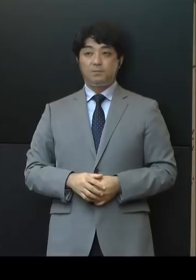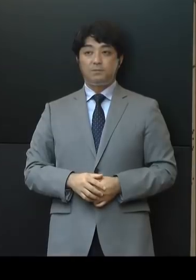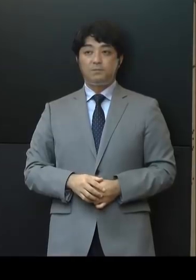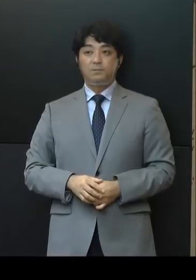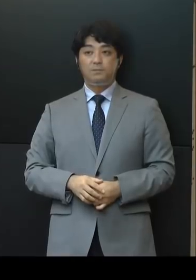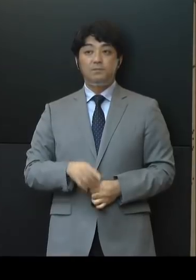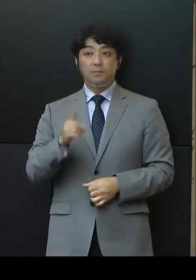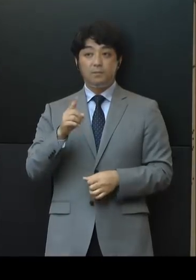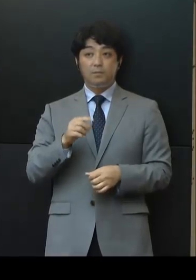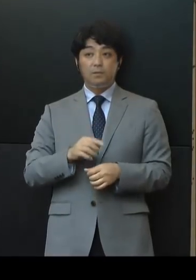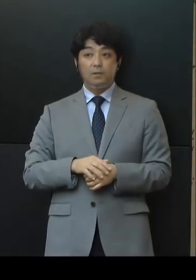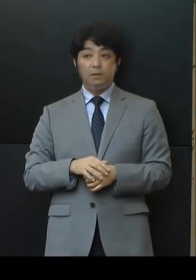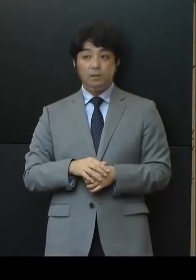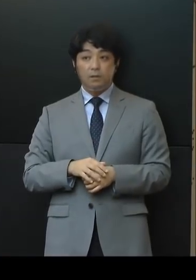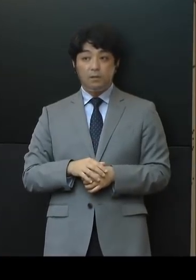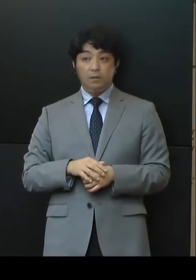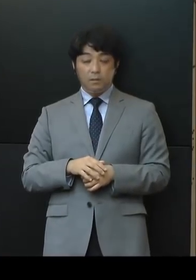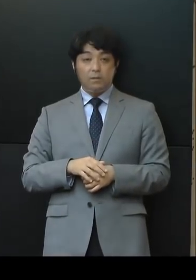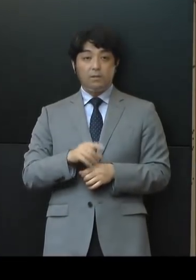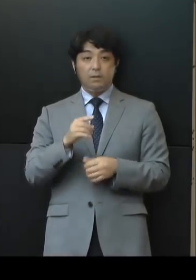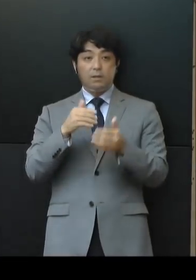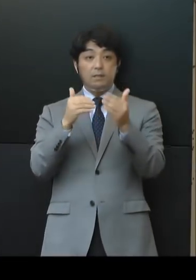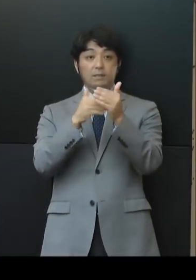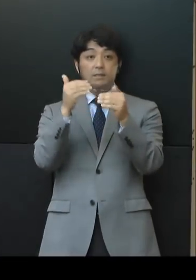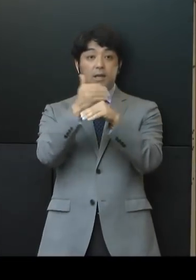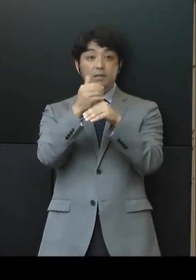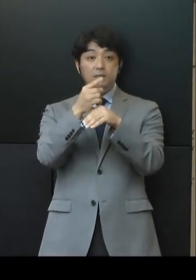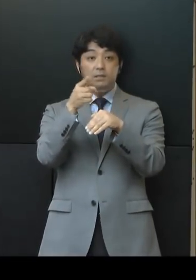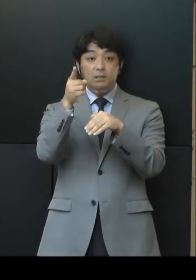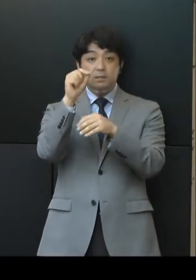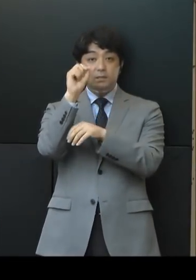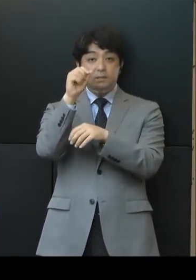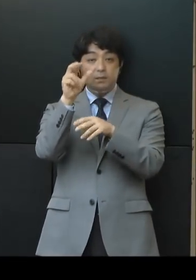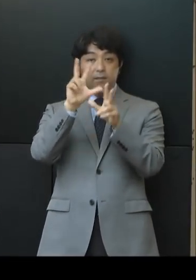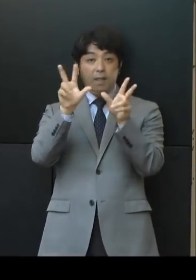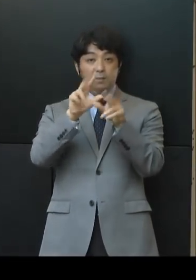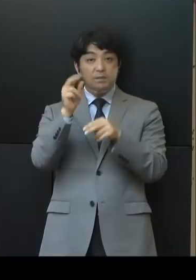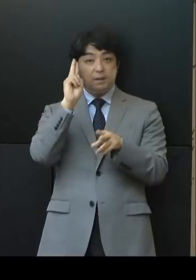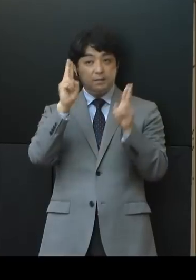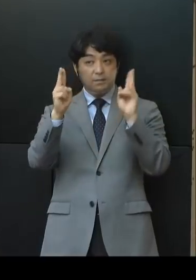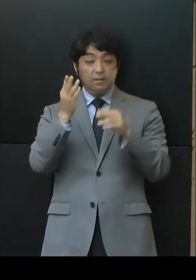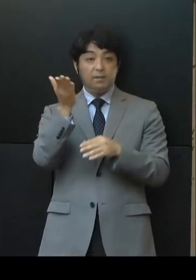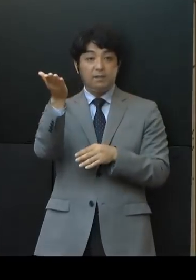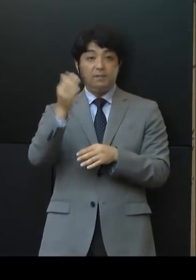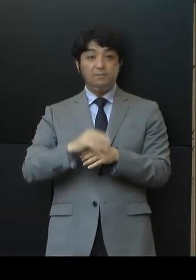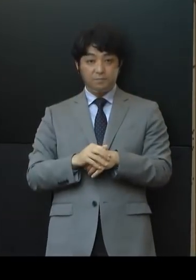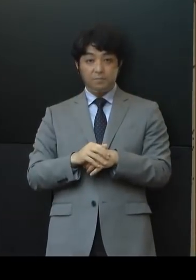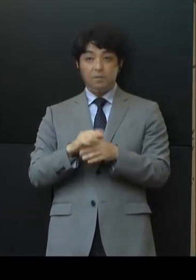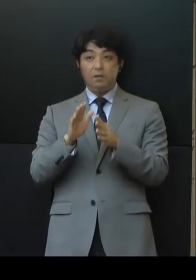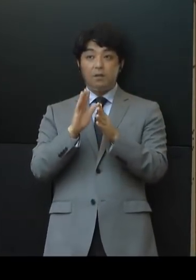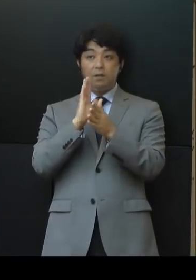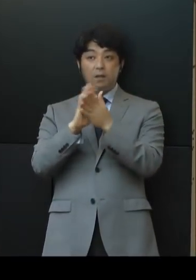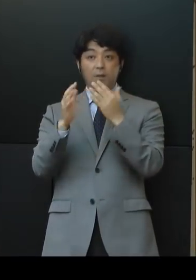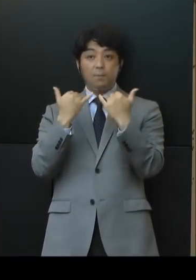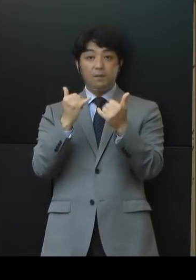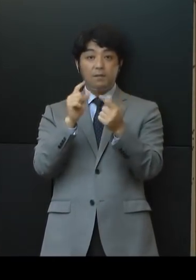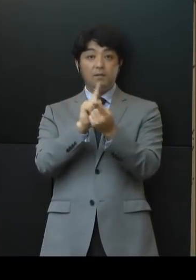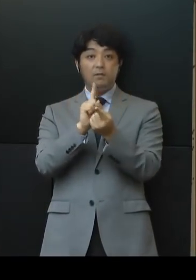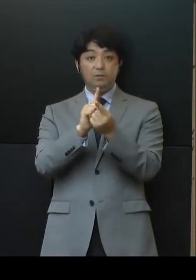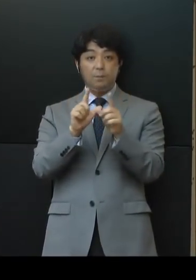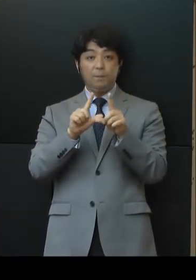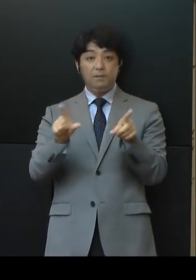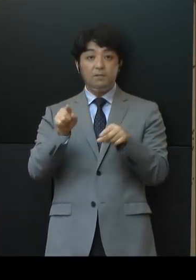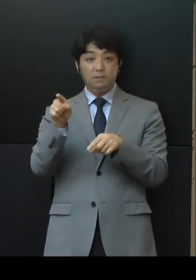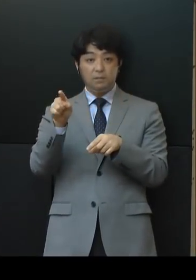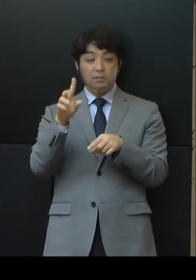はい、石垣ケーブルテレビの宮田と申します。知事の方にご質問したいと思います。県民に対するメッセージとしてですね、実は